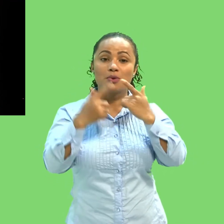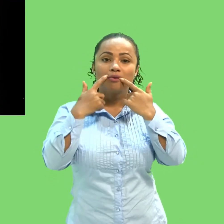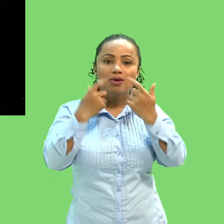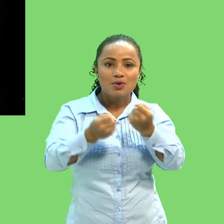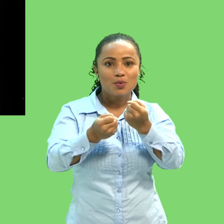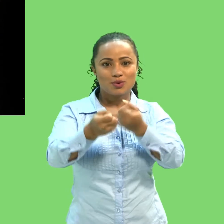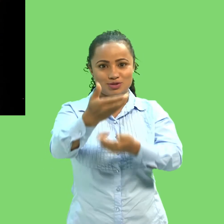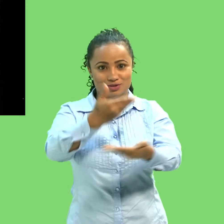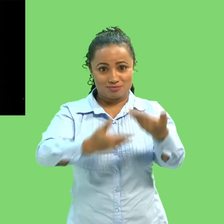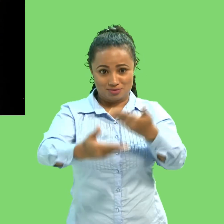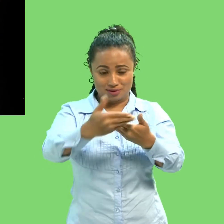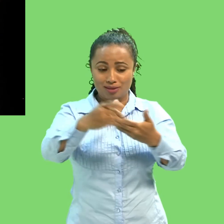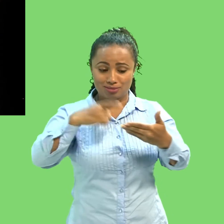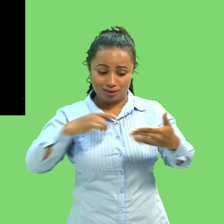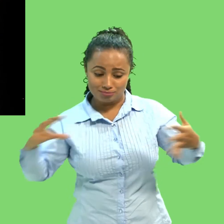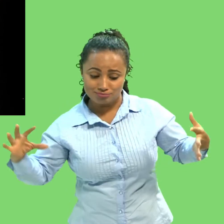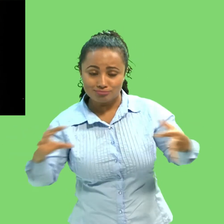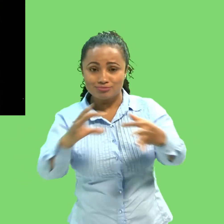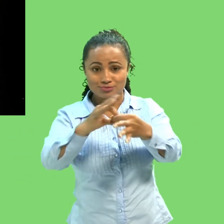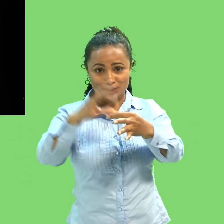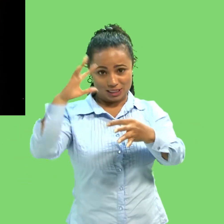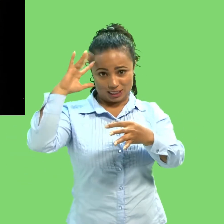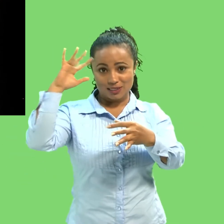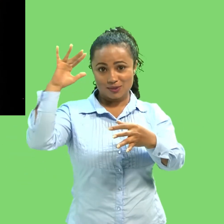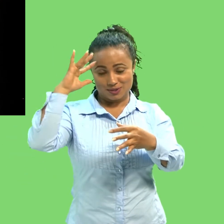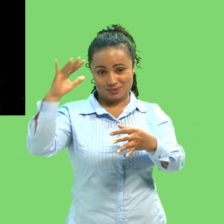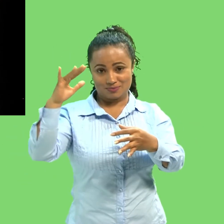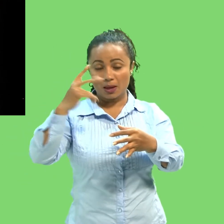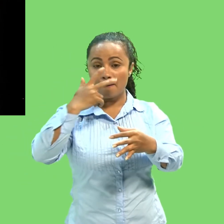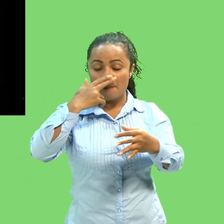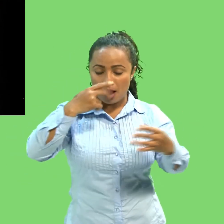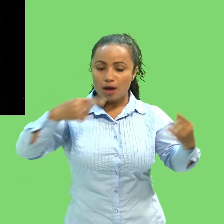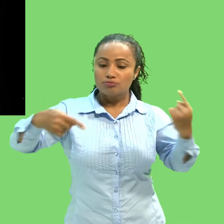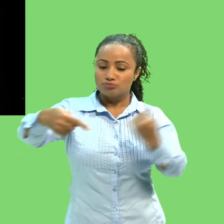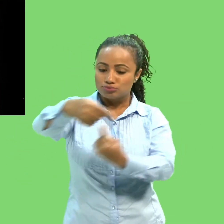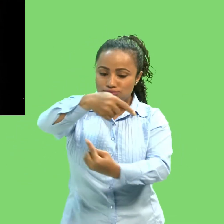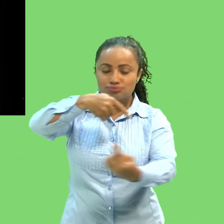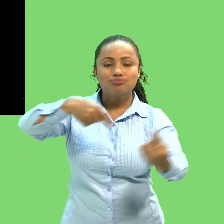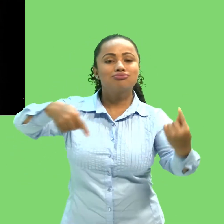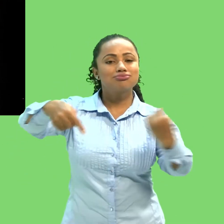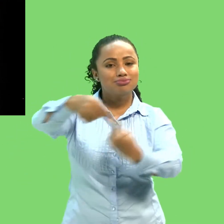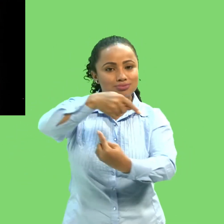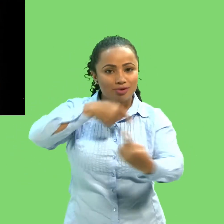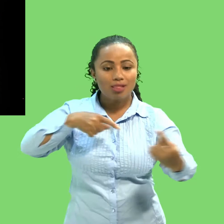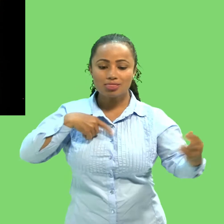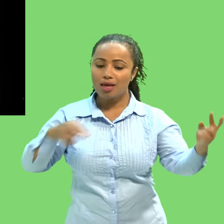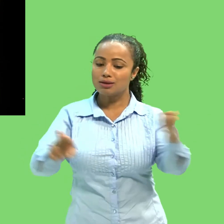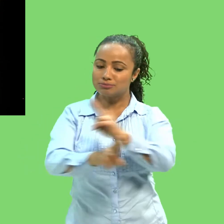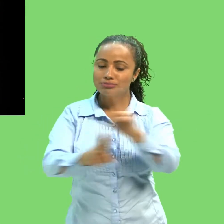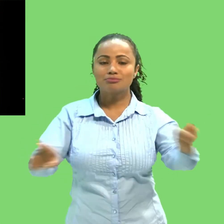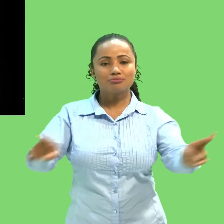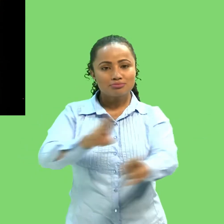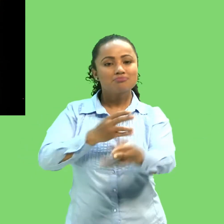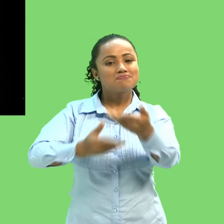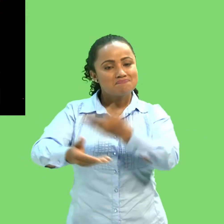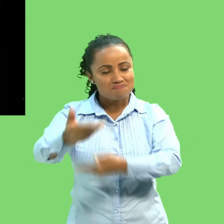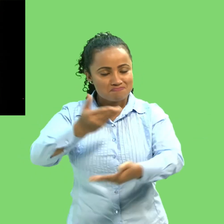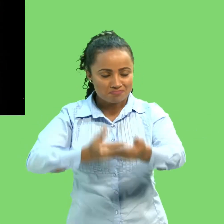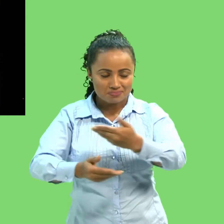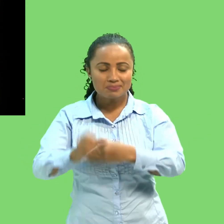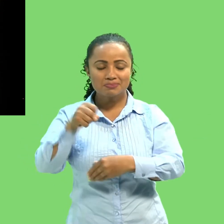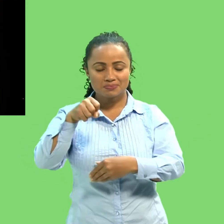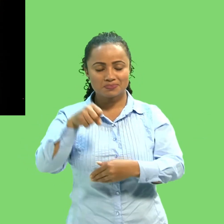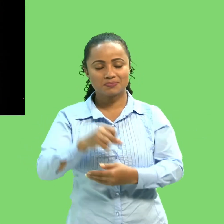teoria, tá? Então é como se fosse realmente um processo cíclico mesmo, que vai acontecer, certo? Passando então ao